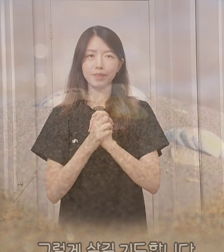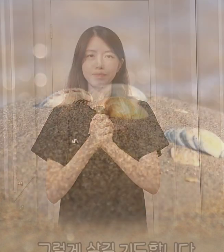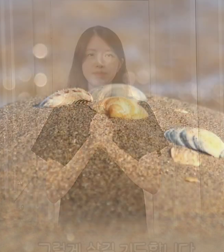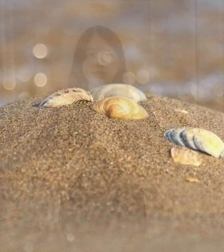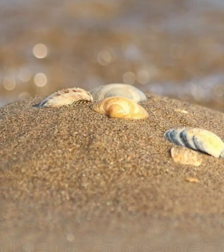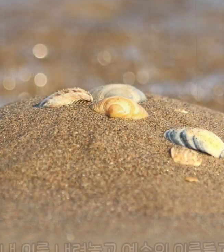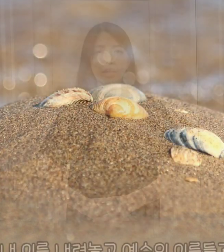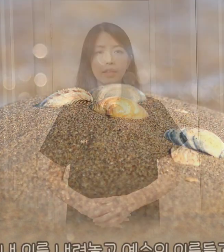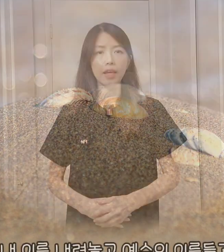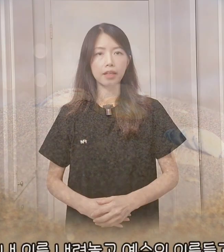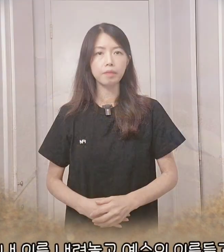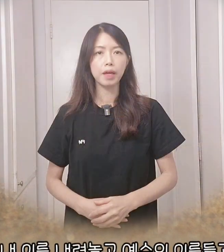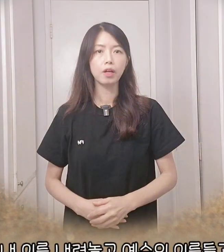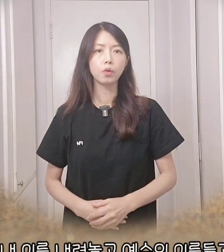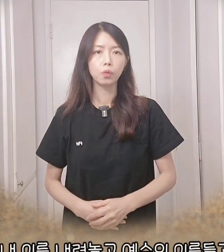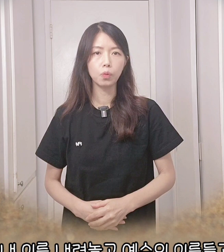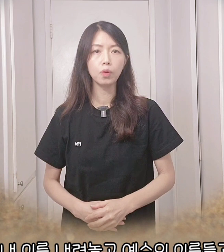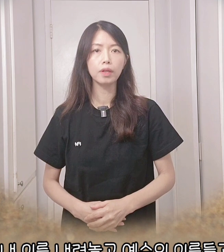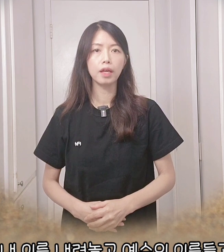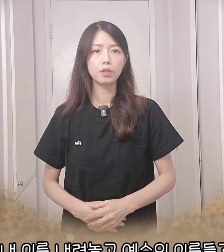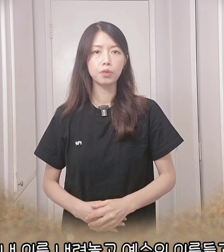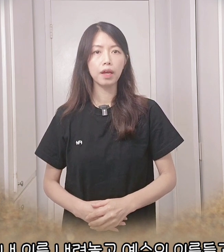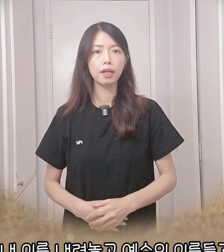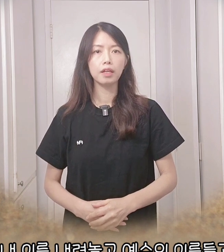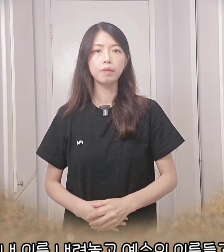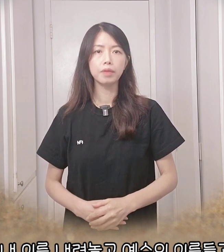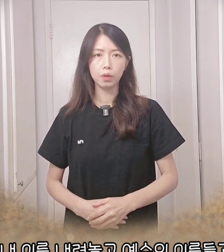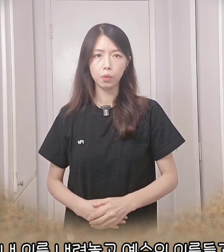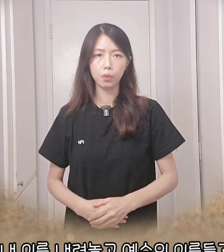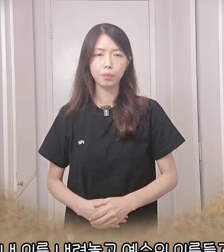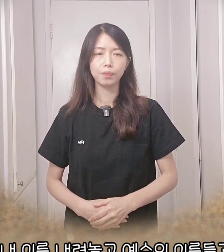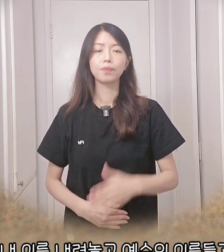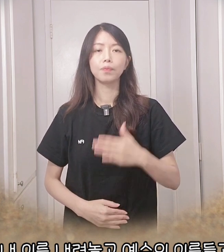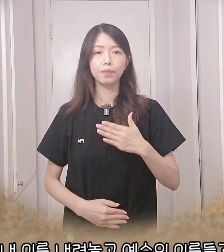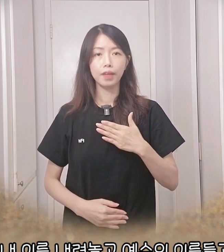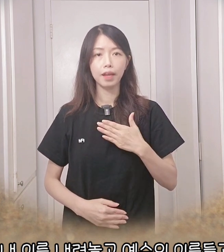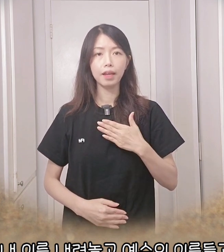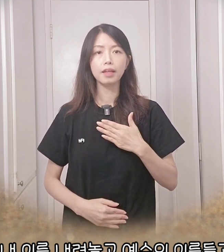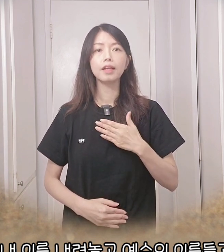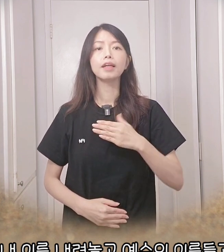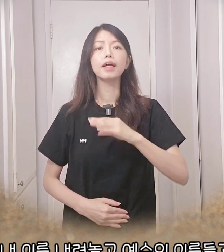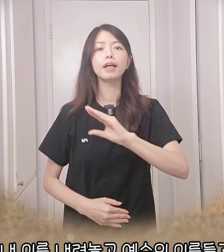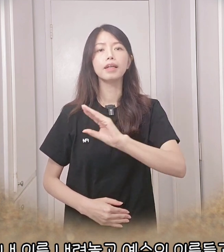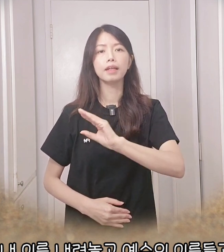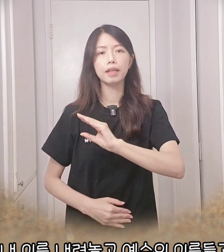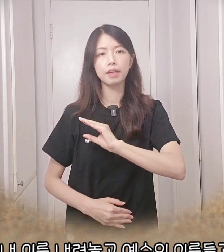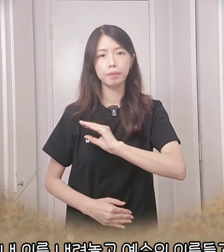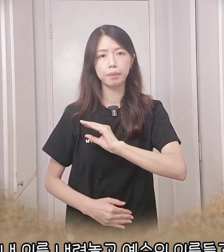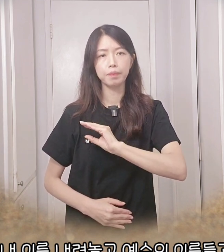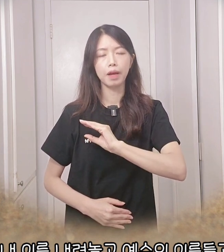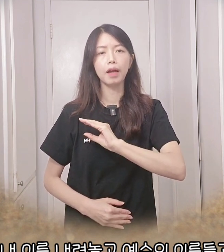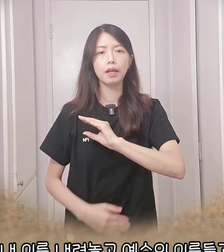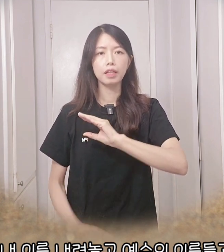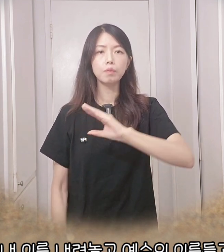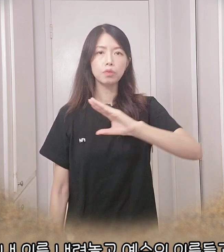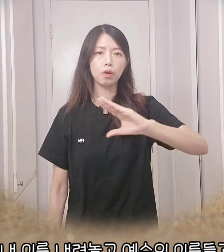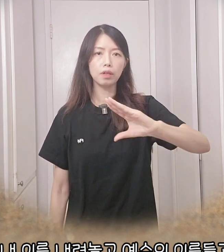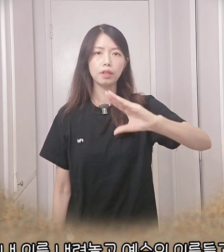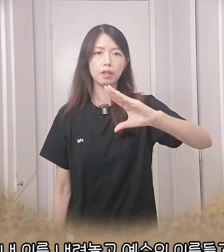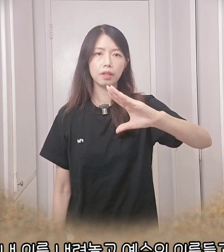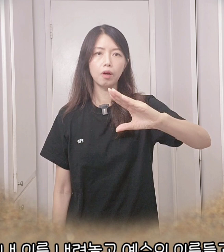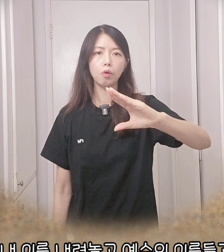기도합니다. 내 이름 내려놓고 예수의 이름 들고. 내 이름.